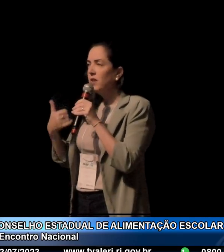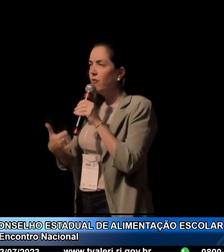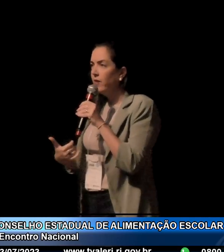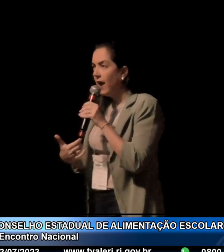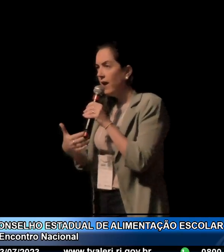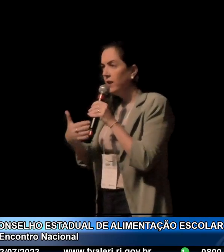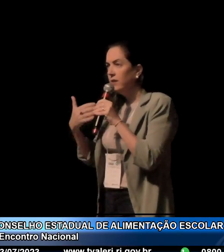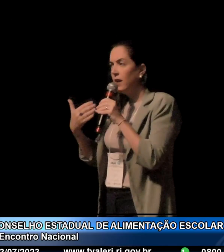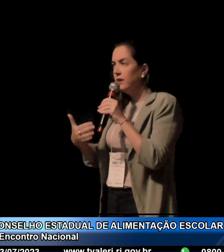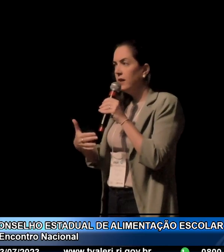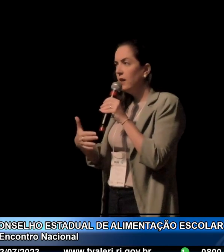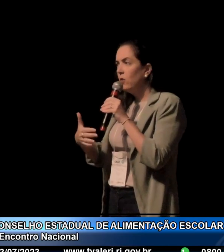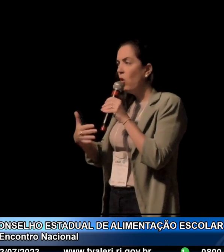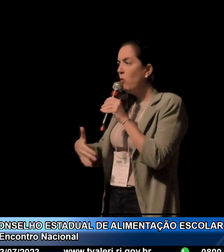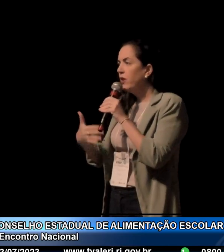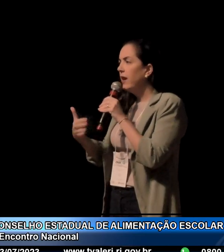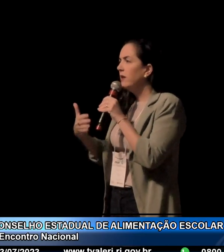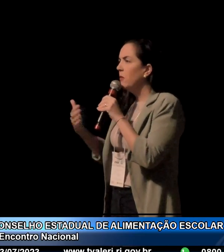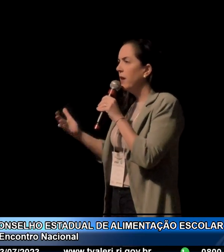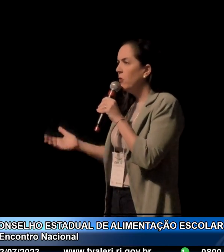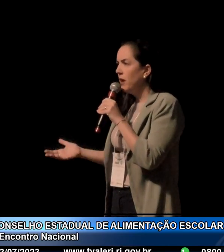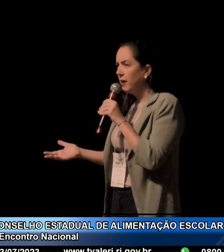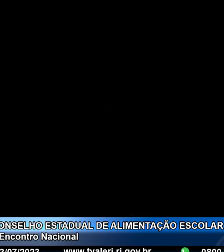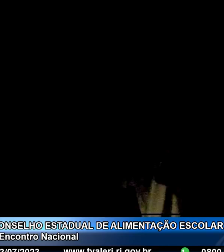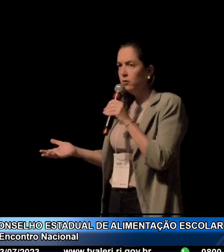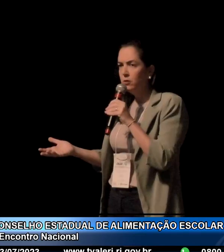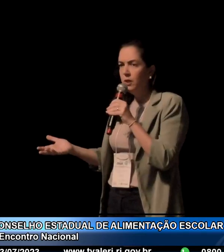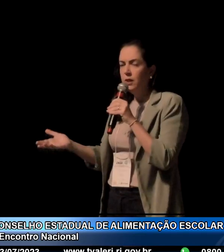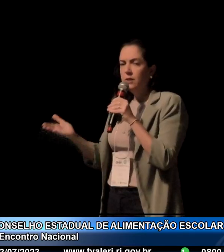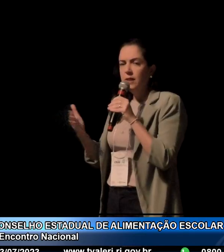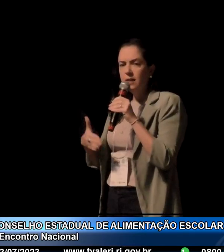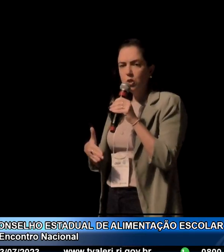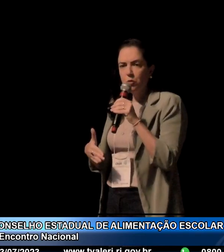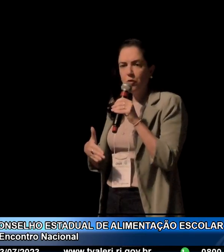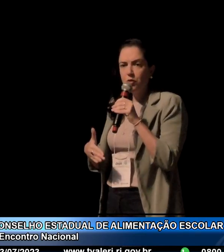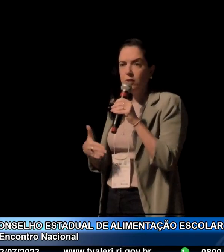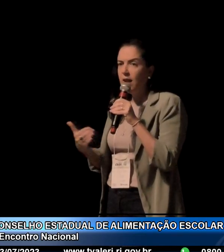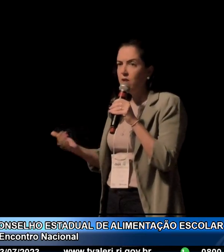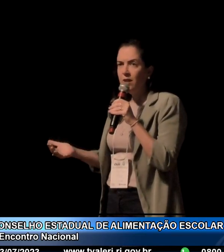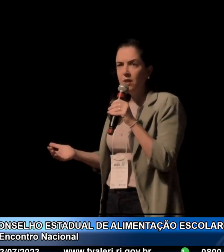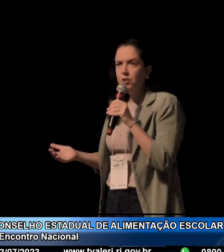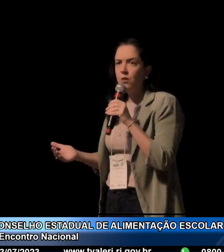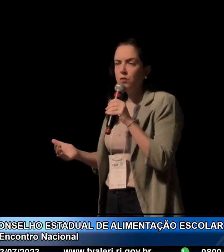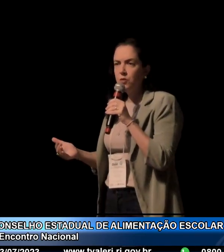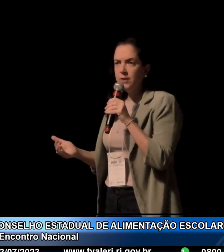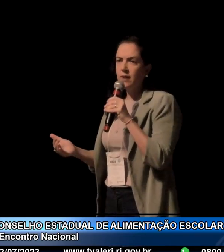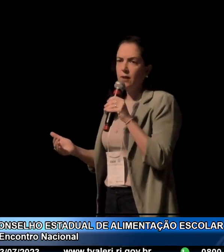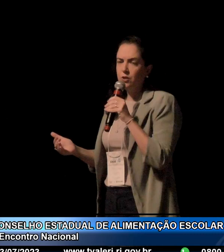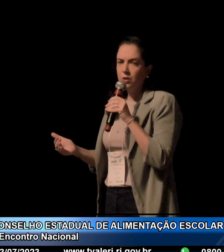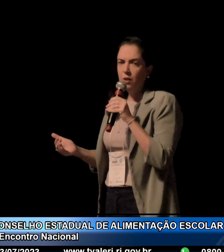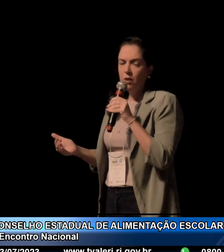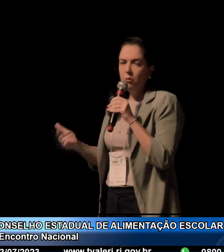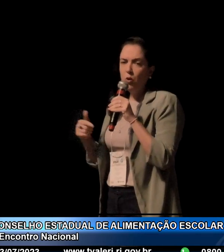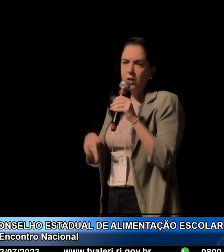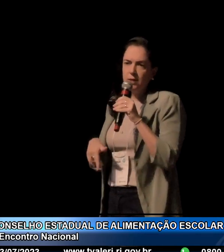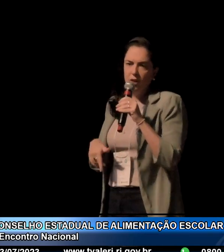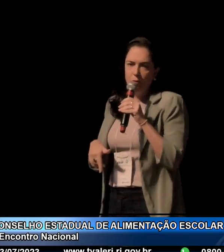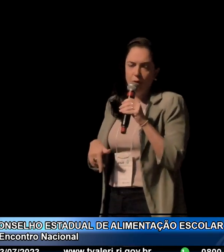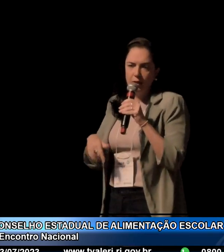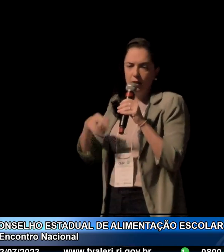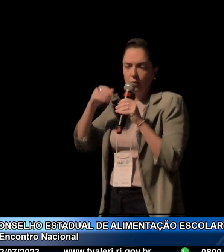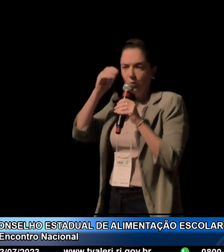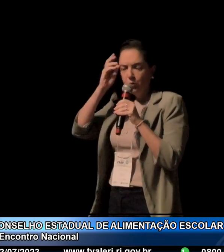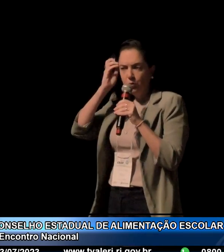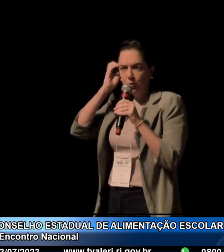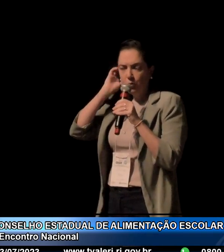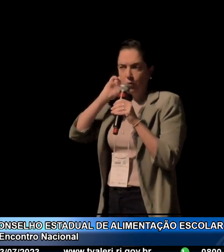observar e entender como que é também o mercado desses profissionais na região de vocês por exemplo